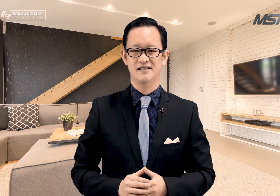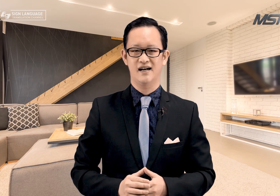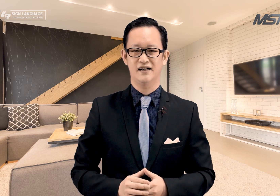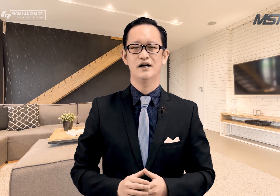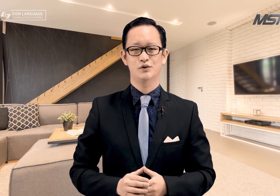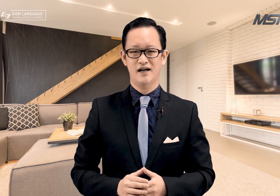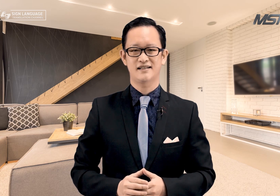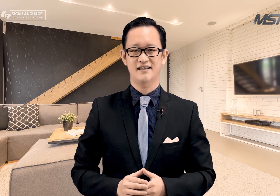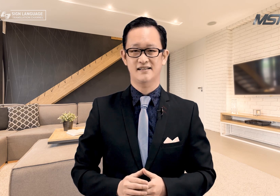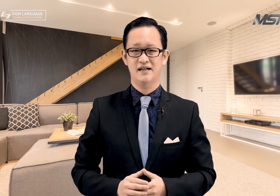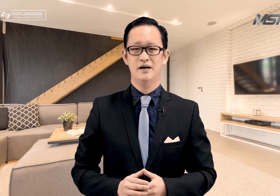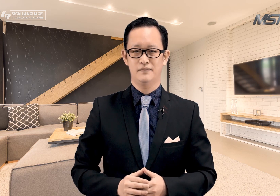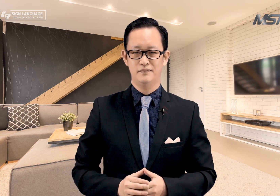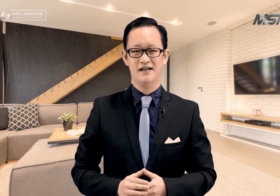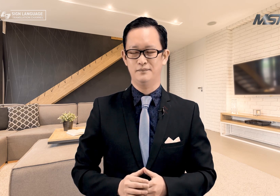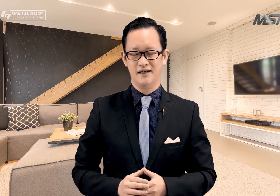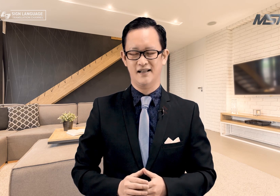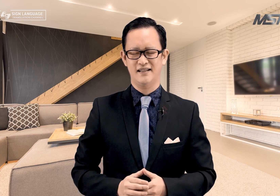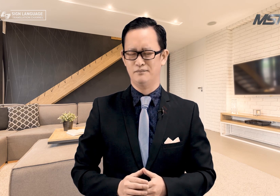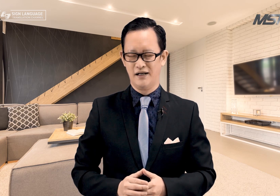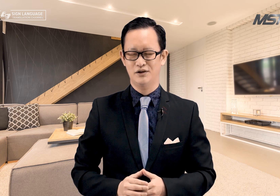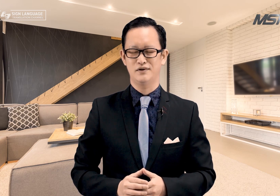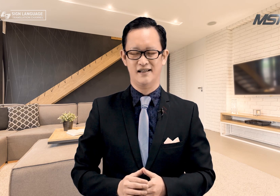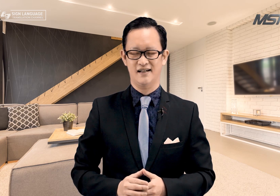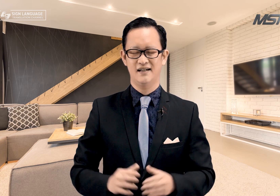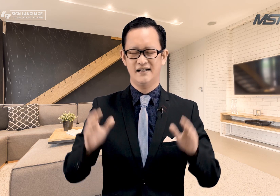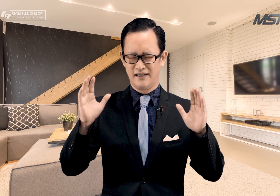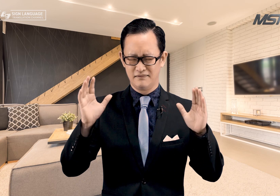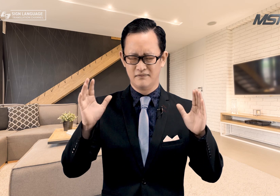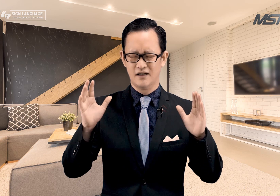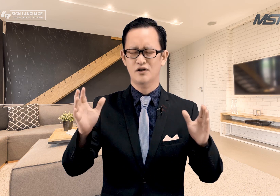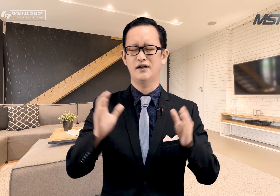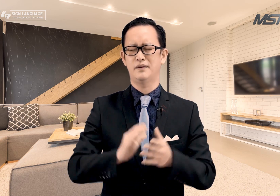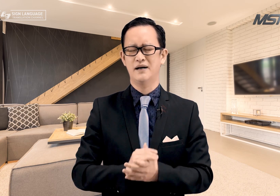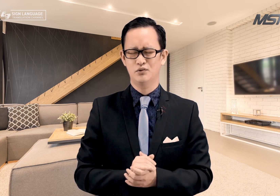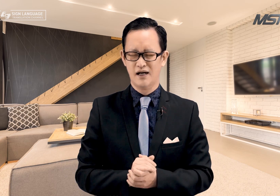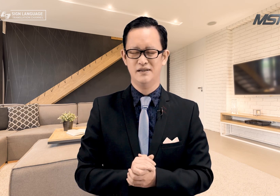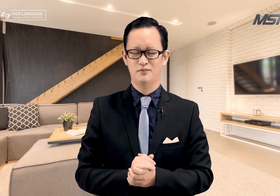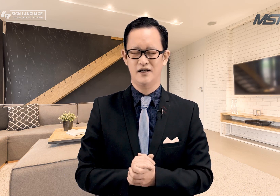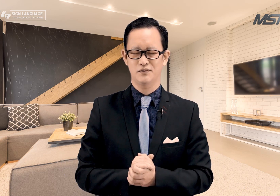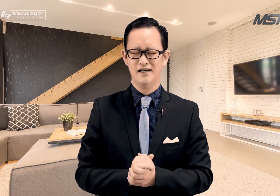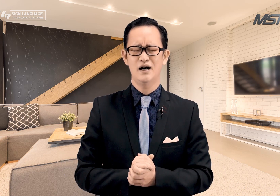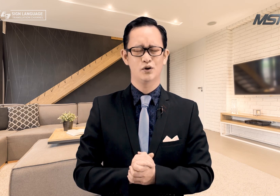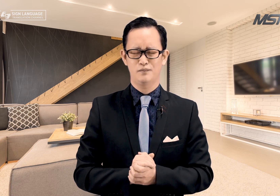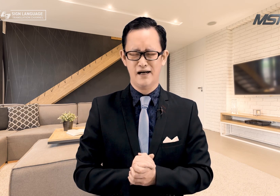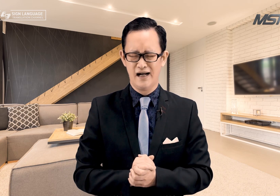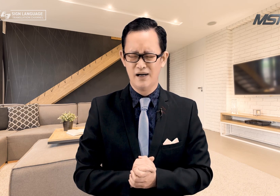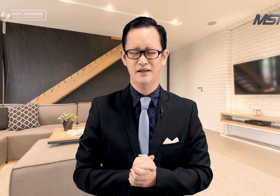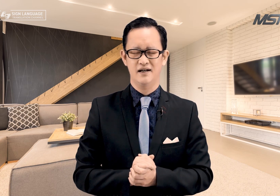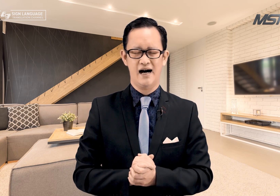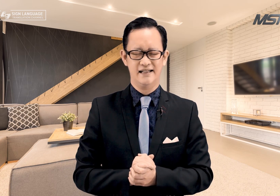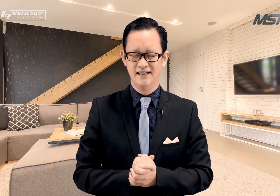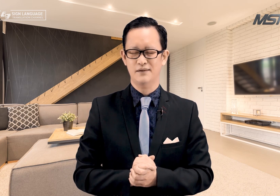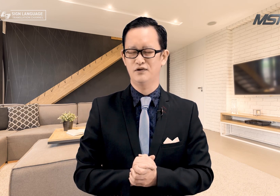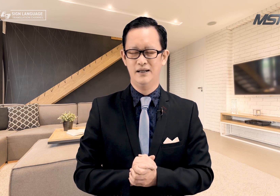dalam pekerjaan. Tuhan senantiasa memberikan berkat yang begitu nyata, dan Engkau yang membantu kami semua ya Tuhan untuk